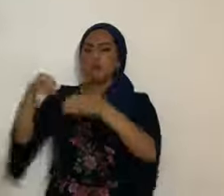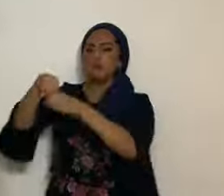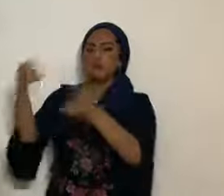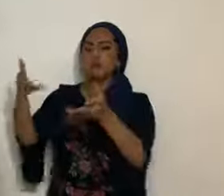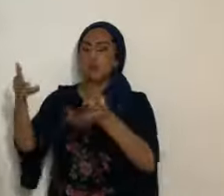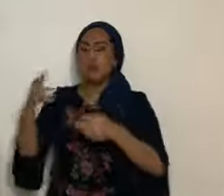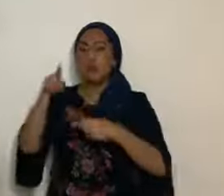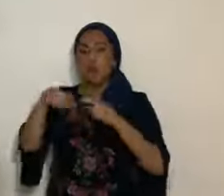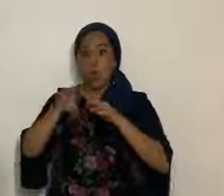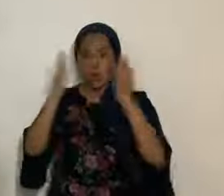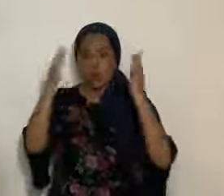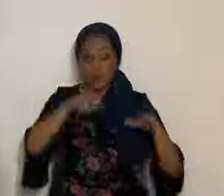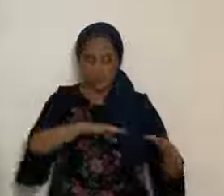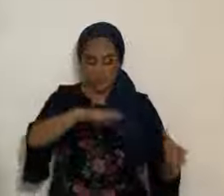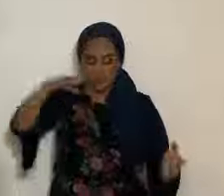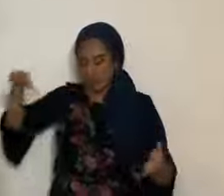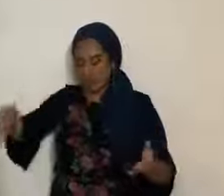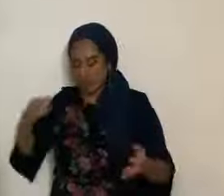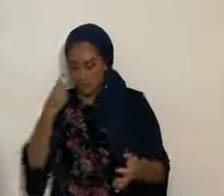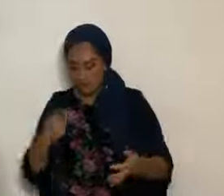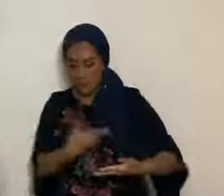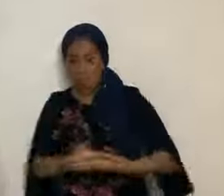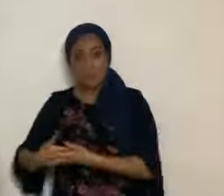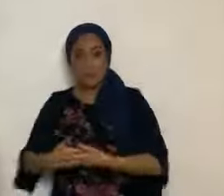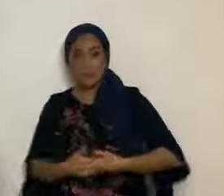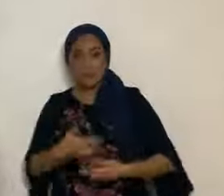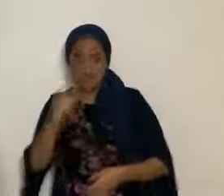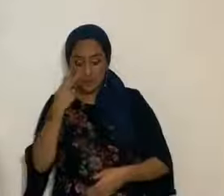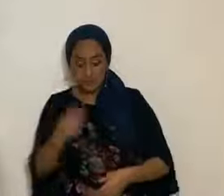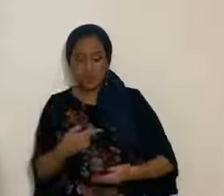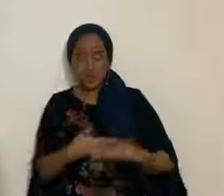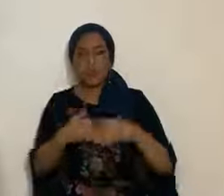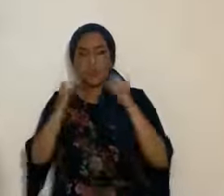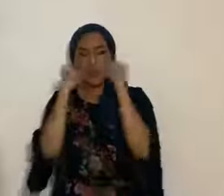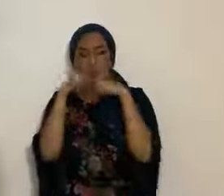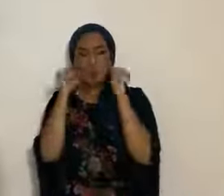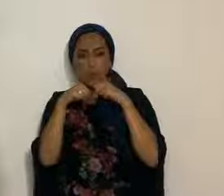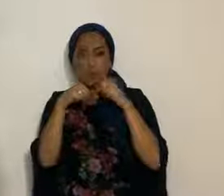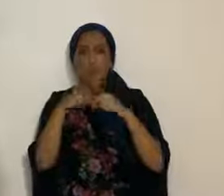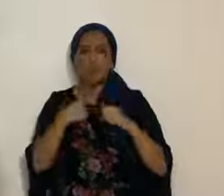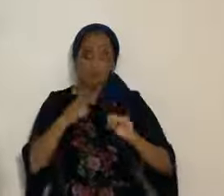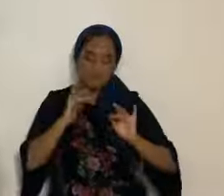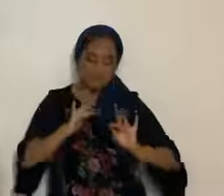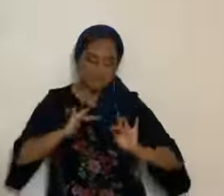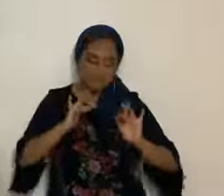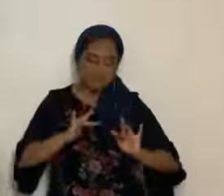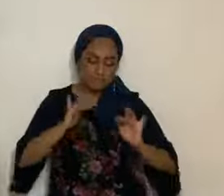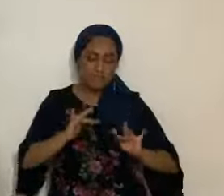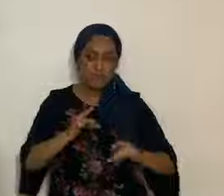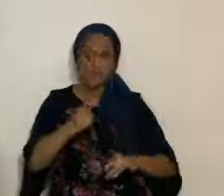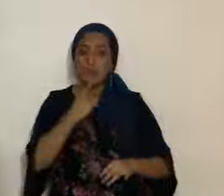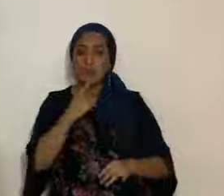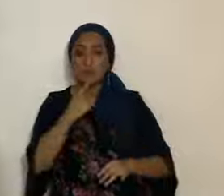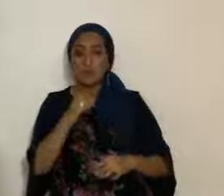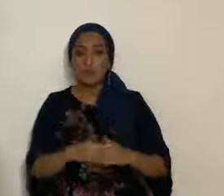la abrió, vio al niño, y he aquí que el niño lloraba, y teniendo compasión de él, dijo: de los niños de